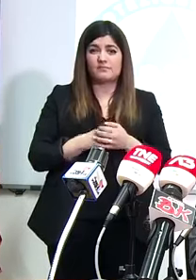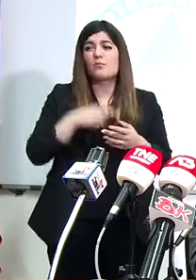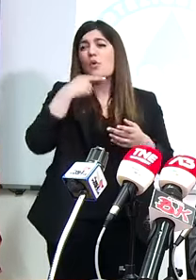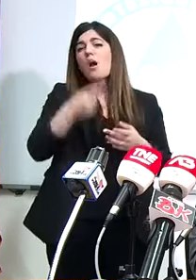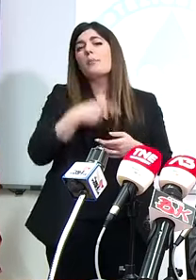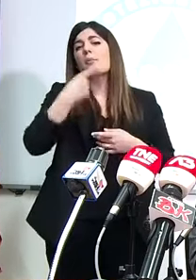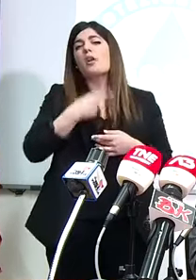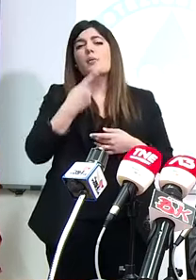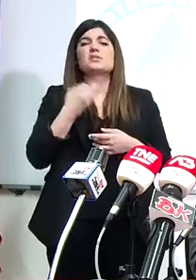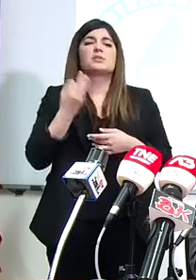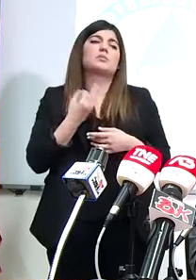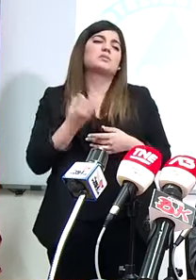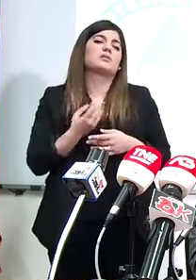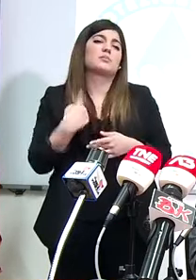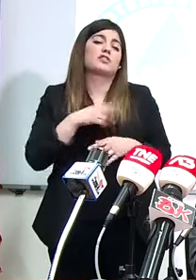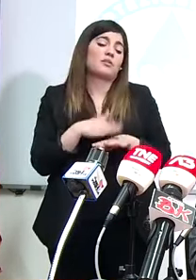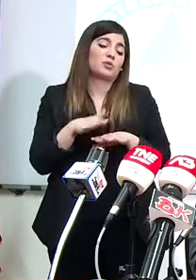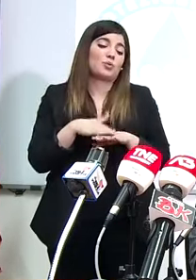abituati